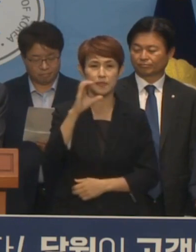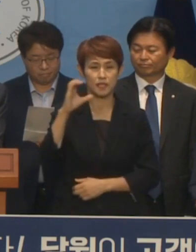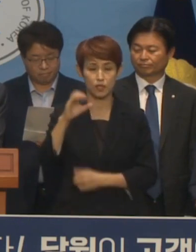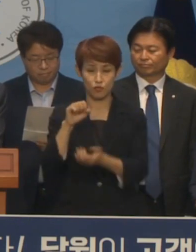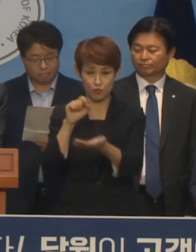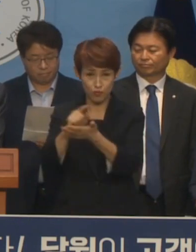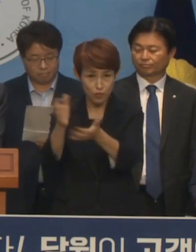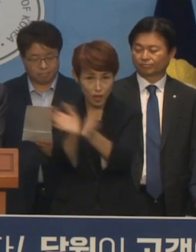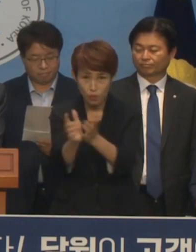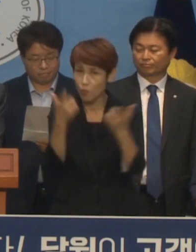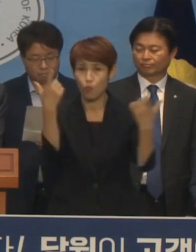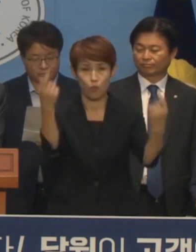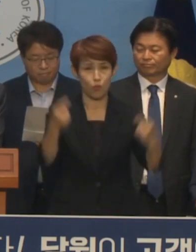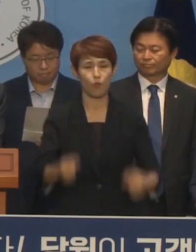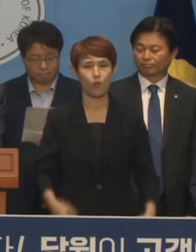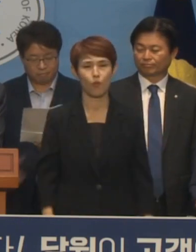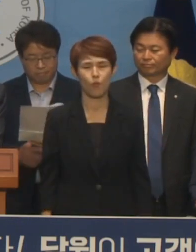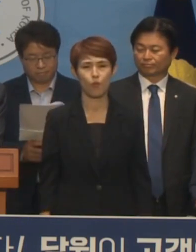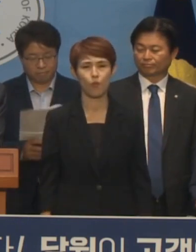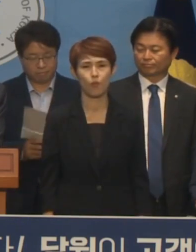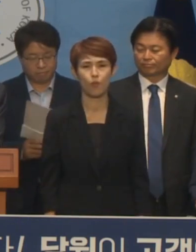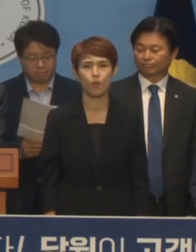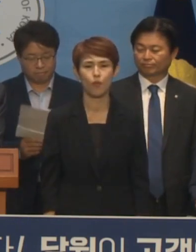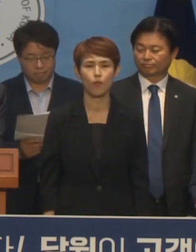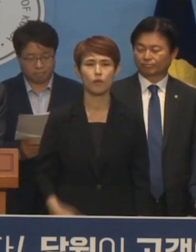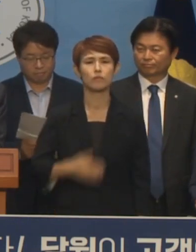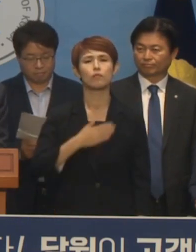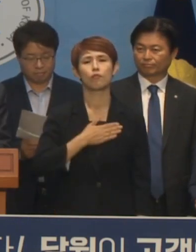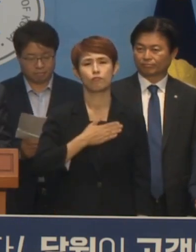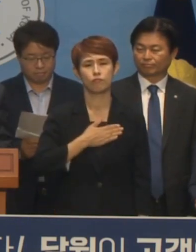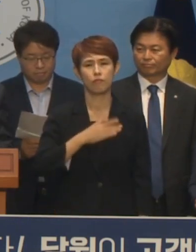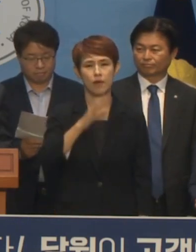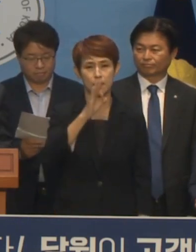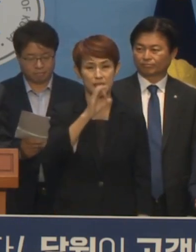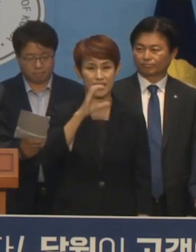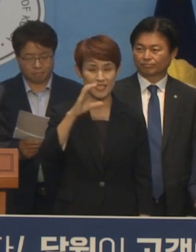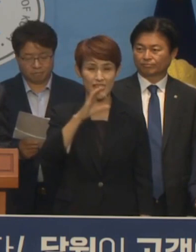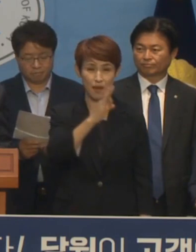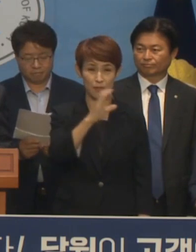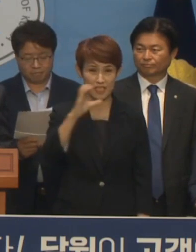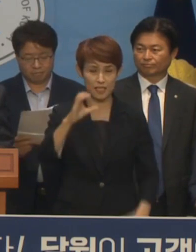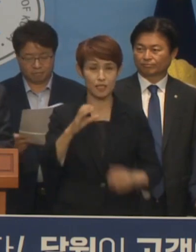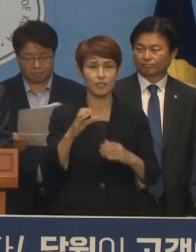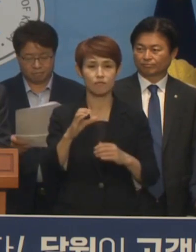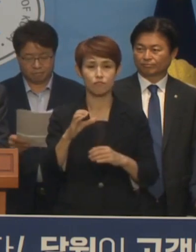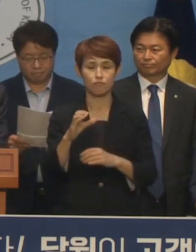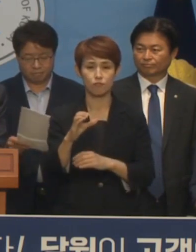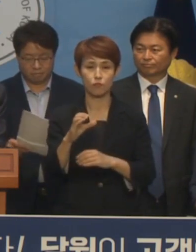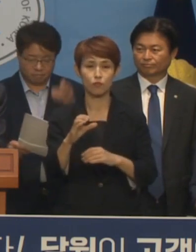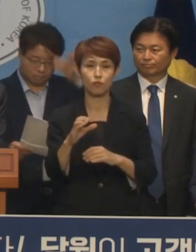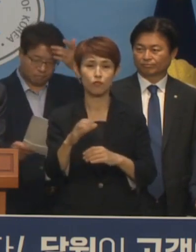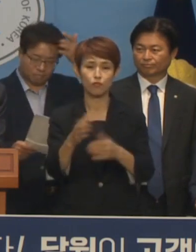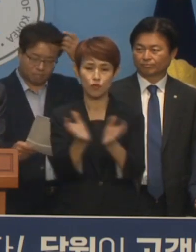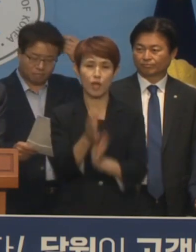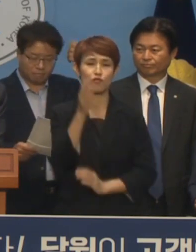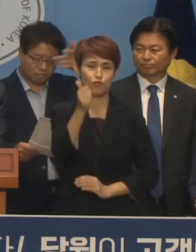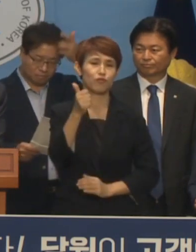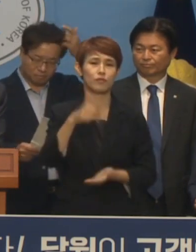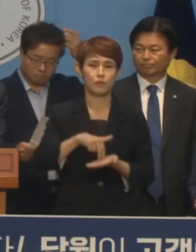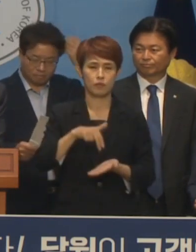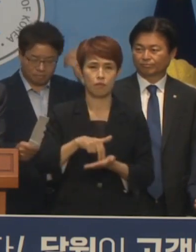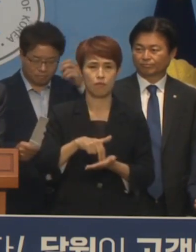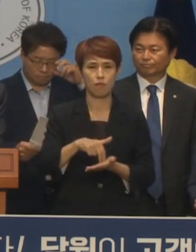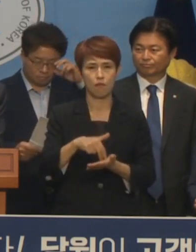축구단도 마찬가지입니다. 저 또한 FC 안양 구단주로서 열악한 재정 환경